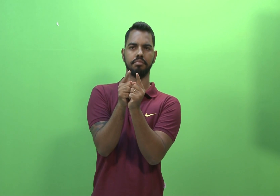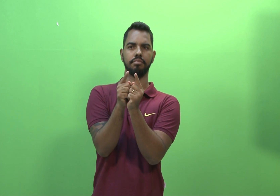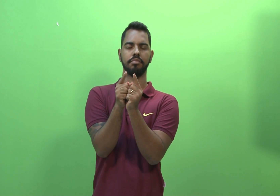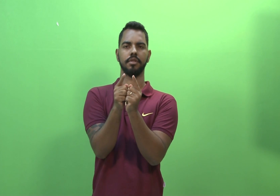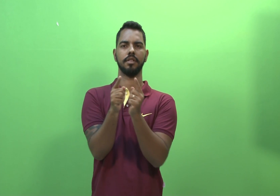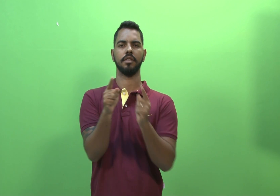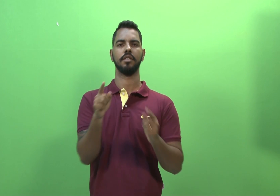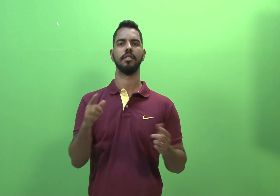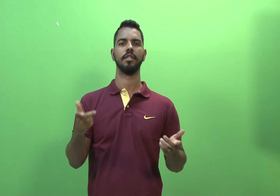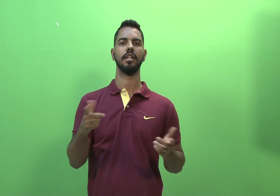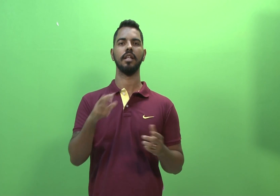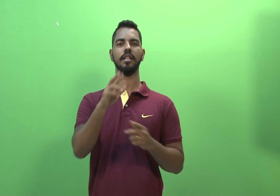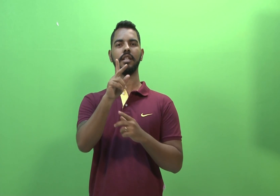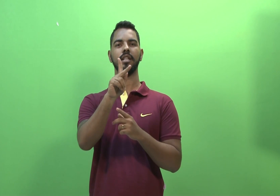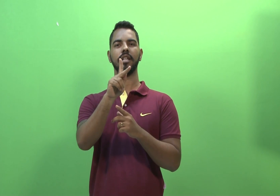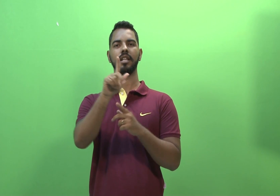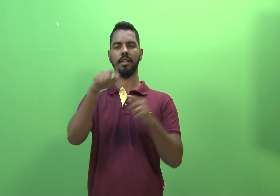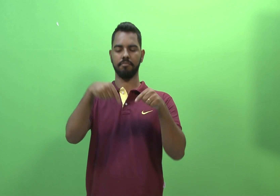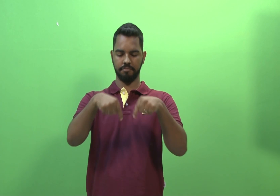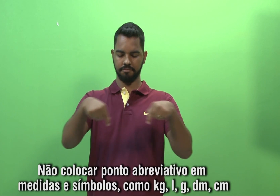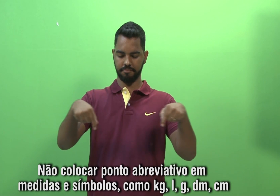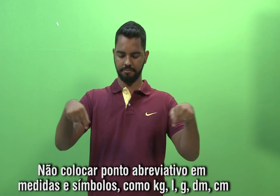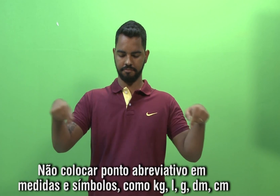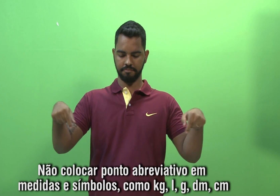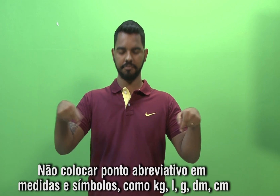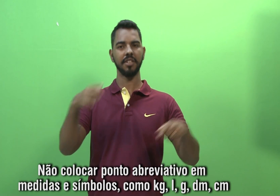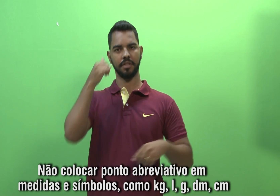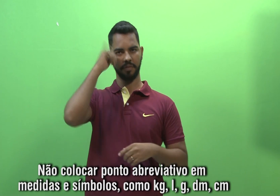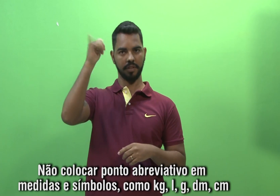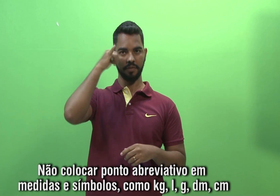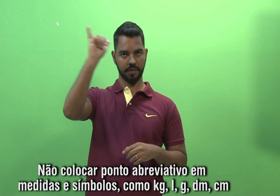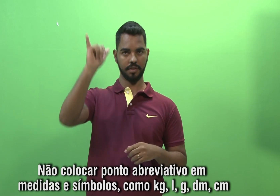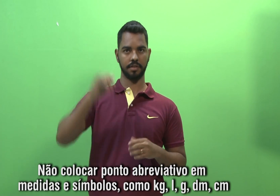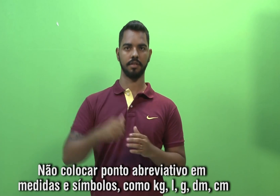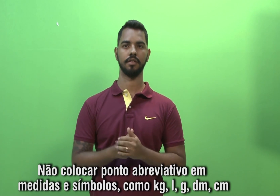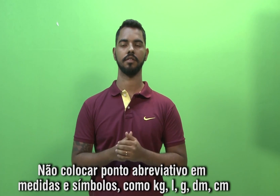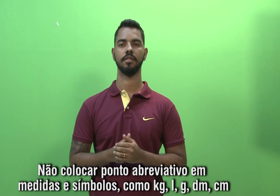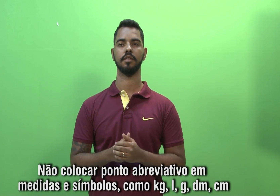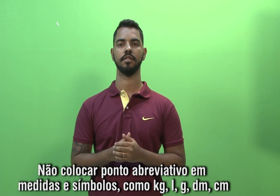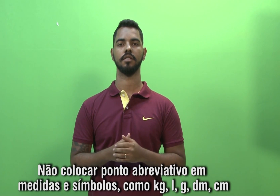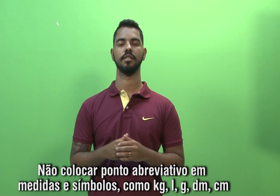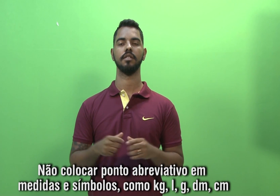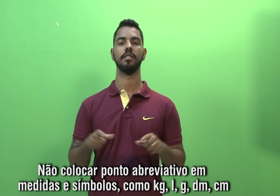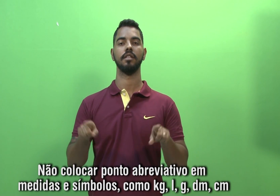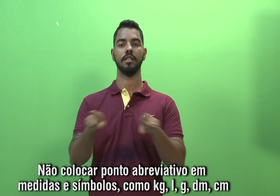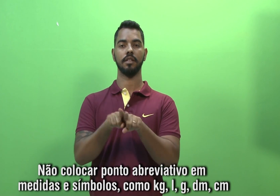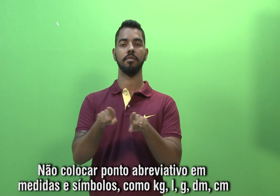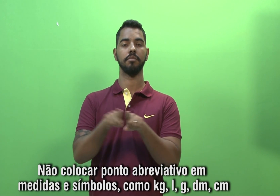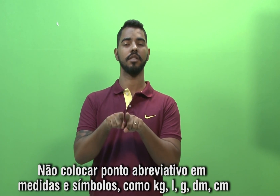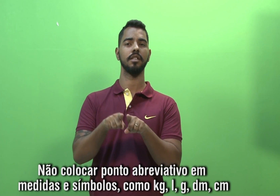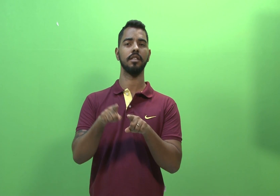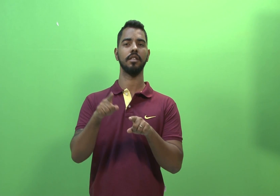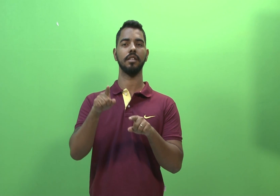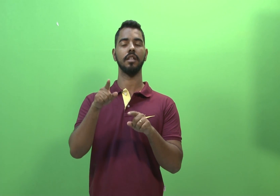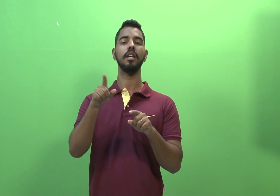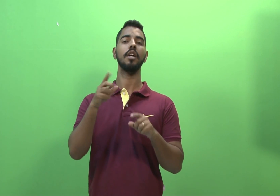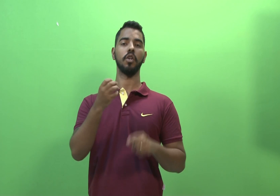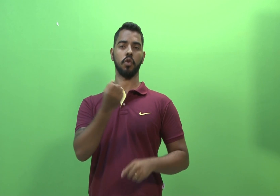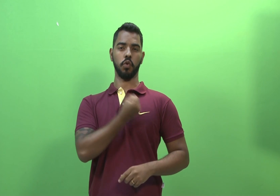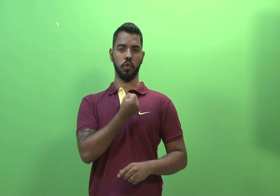em quilo, em litro, em grama. Para se evitar fraudes ou mal-entendidos, escreva o número por extenso nos